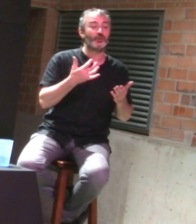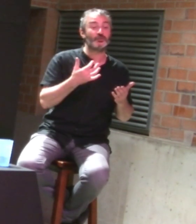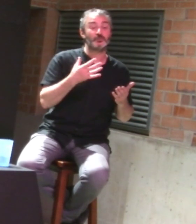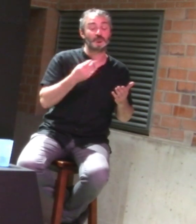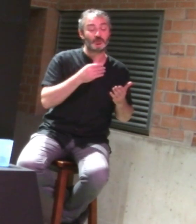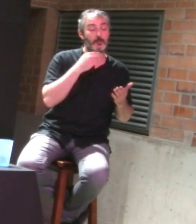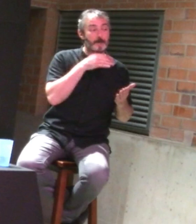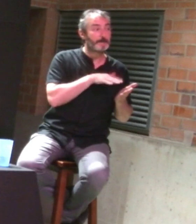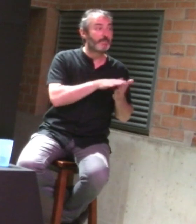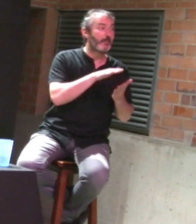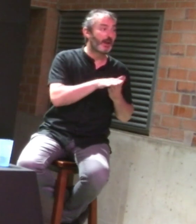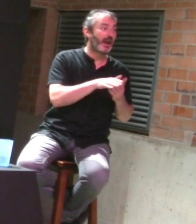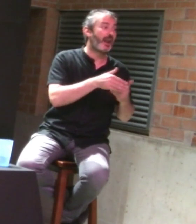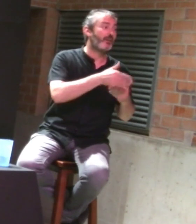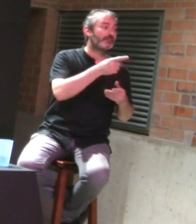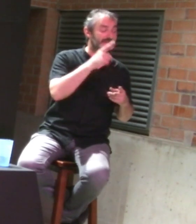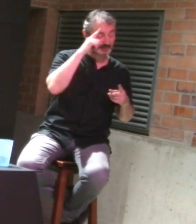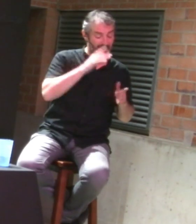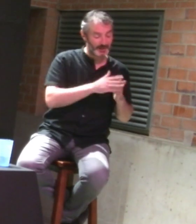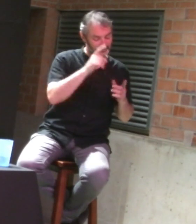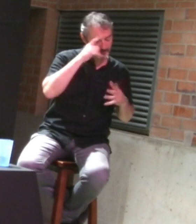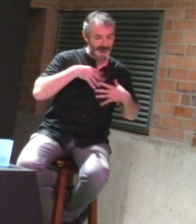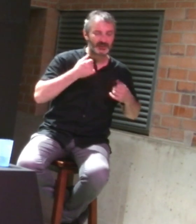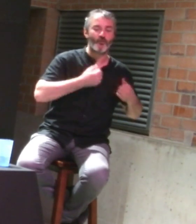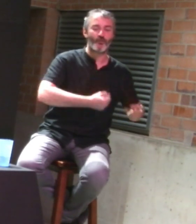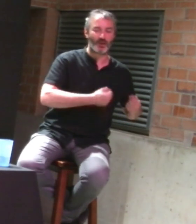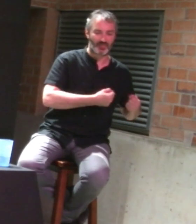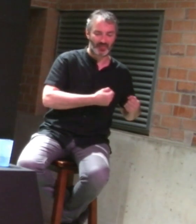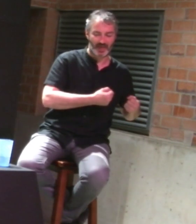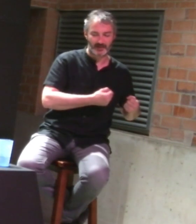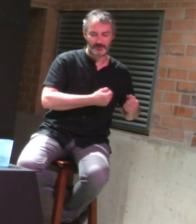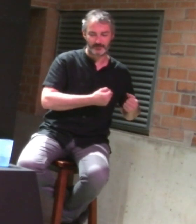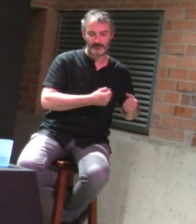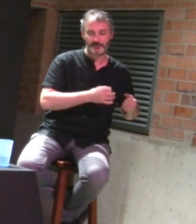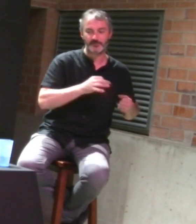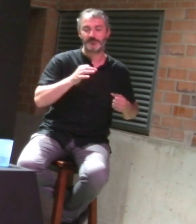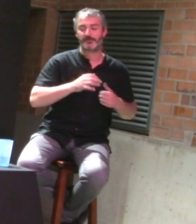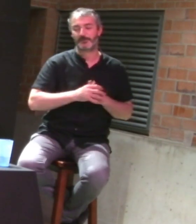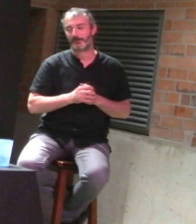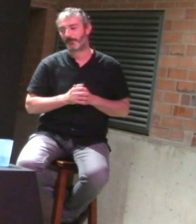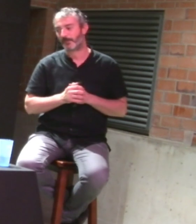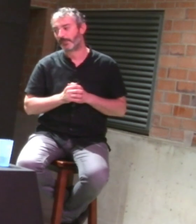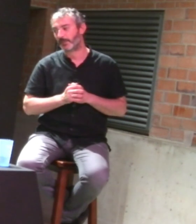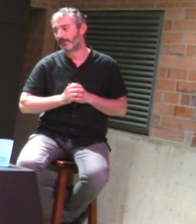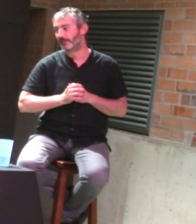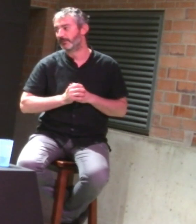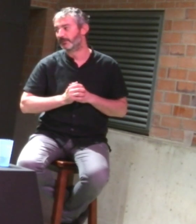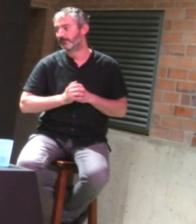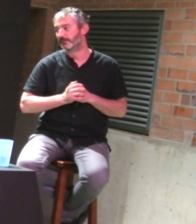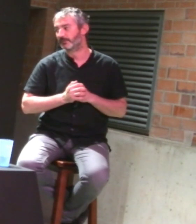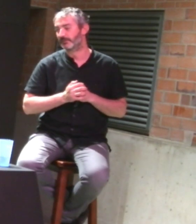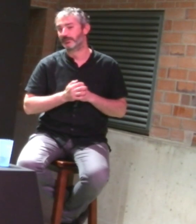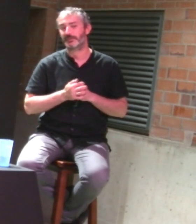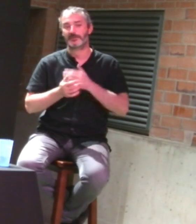folletos de la biblioteca Salut i Força, els trobareu a l'enciclopèdia, si aneu, o a la biblioteca, i això seguirà